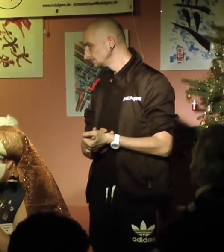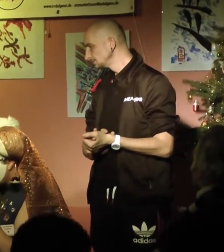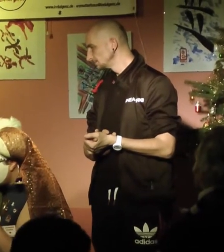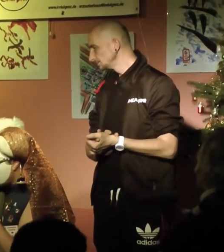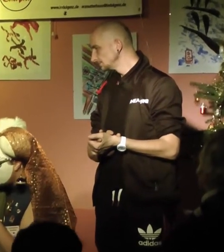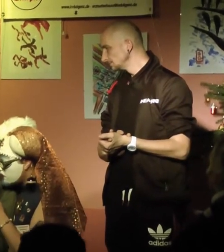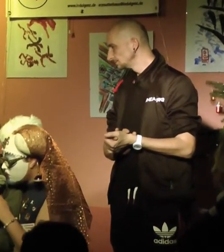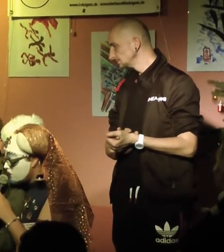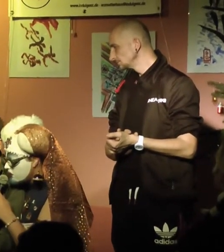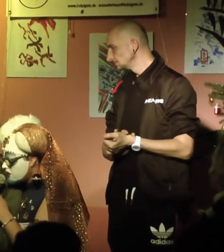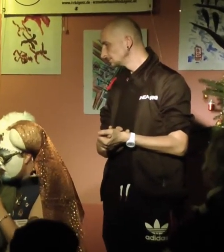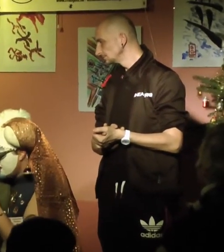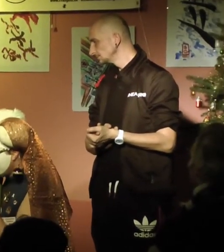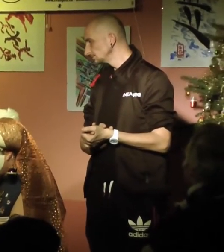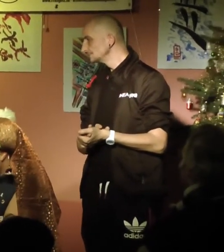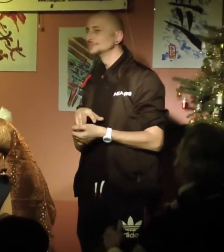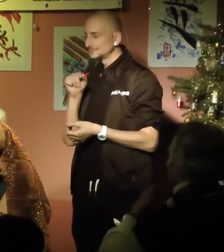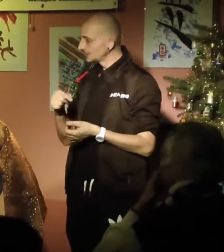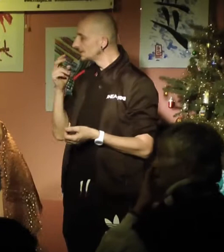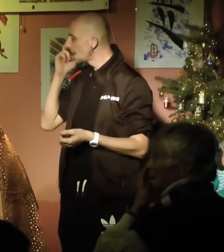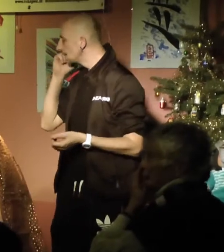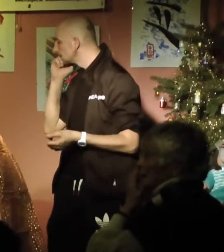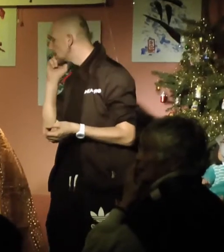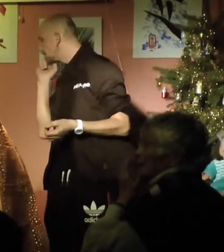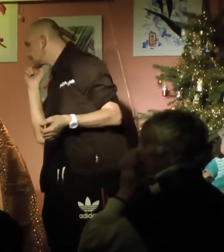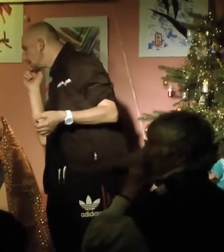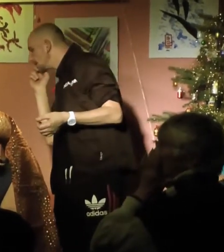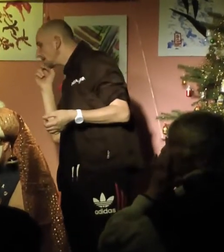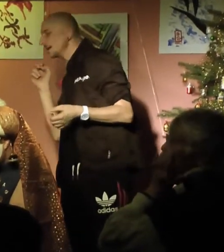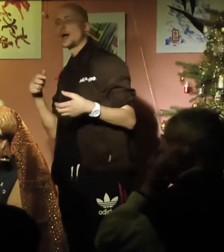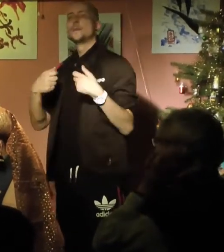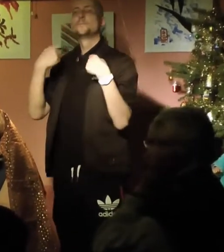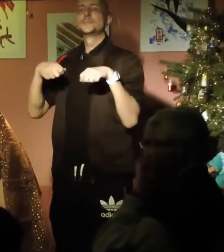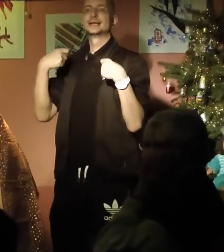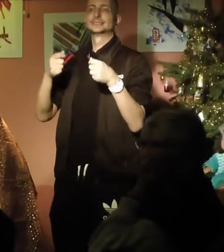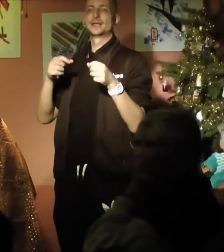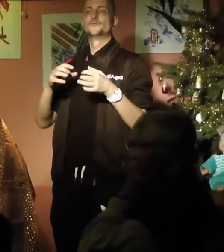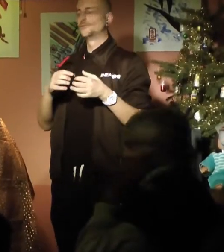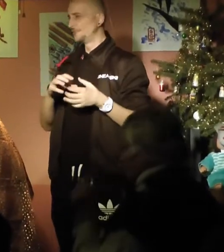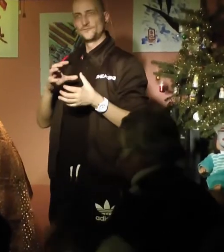Ah, nochmal Plastik hoch. Da abgegriffener Pfirsich aus Plastik oder Styropor.